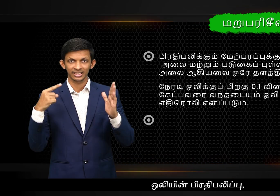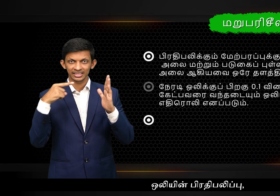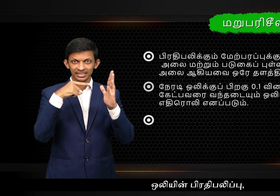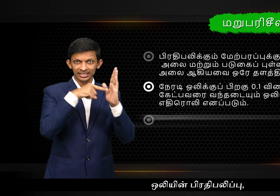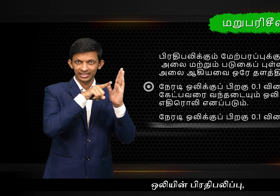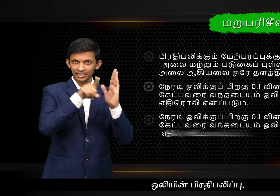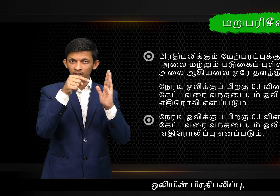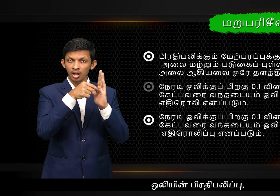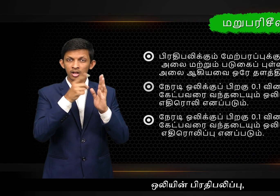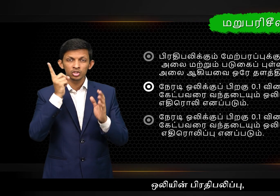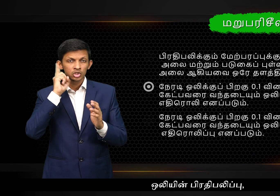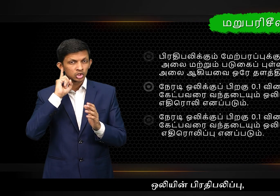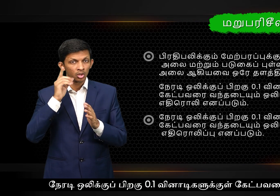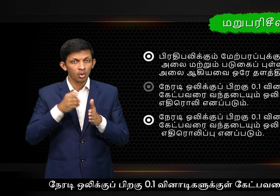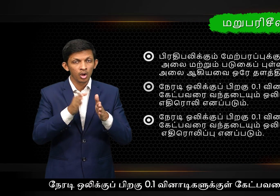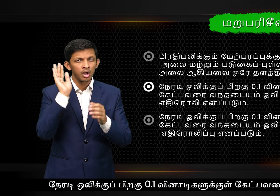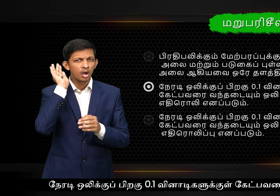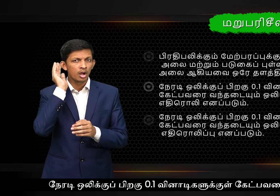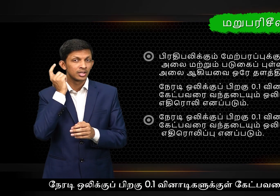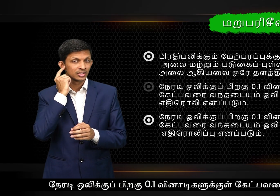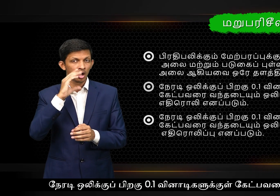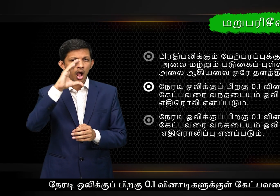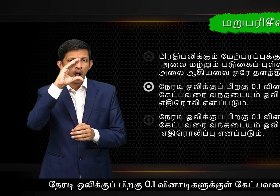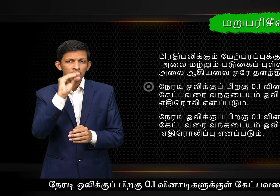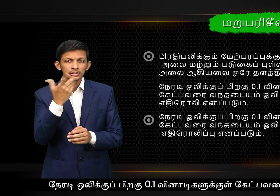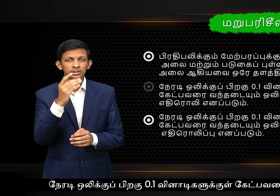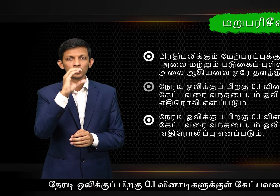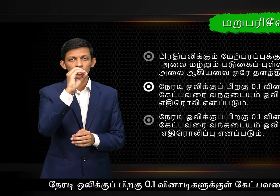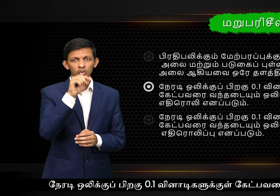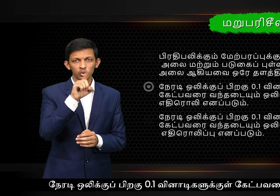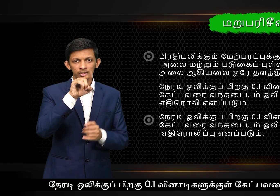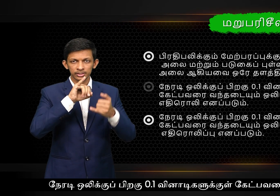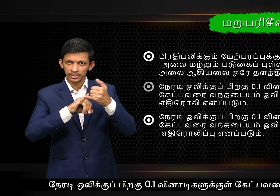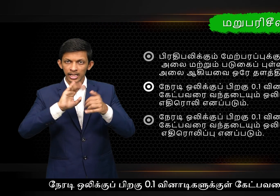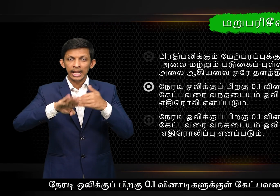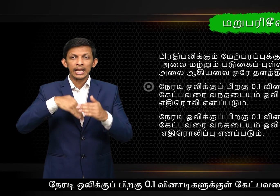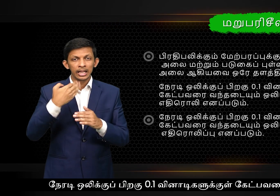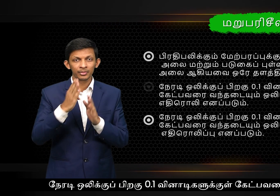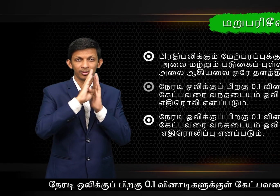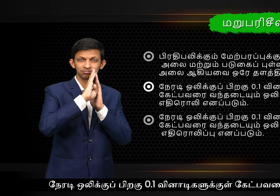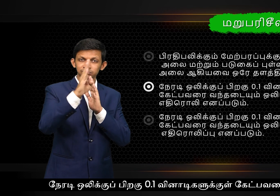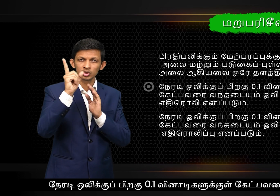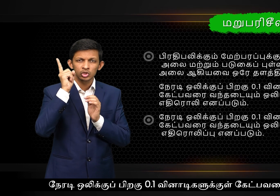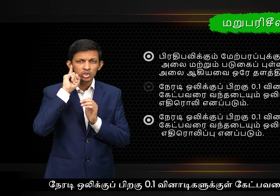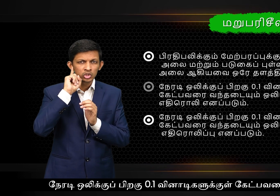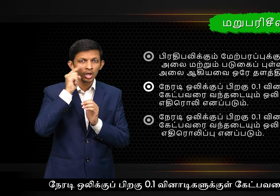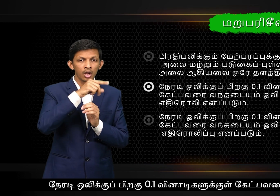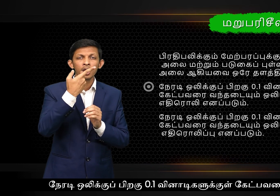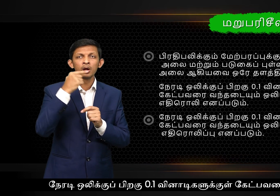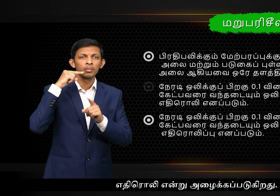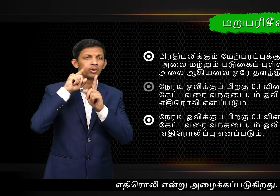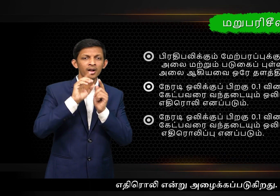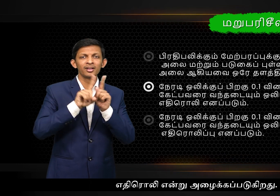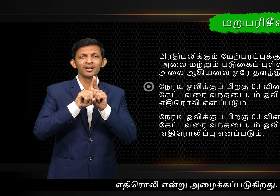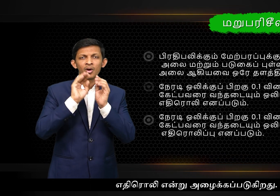ஒளியின் பிரதிபலிப்பு நேரடி ஒளிக்கு பிறகு 0.1 வினாடிக்குள் கேட்பவரை